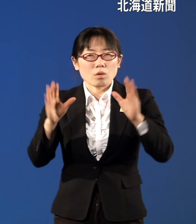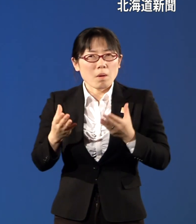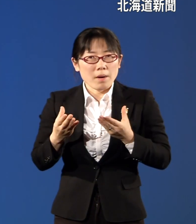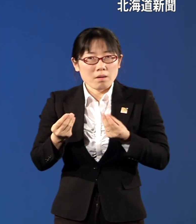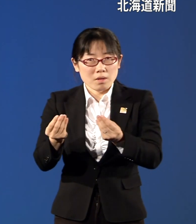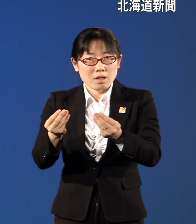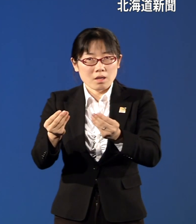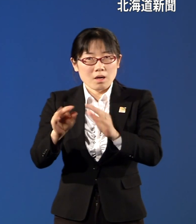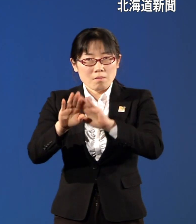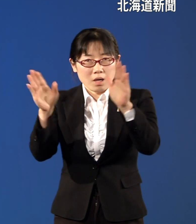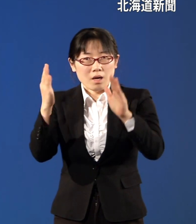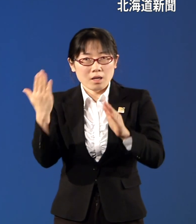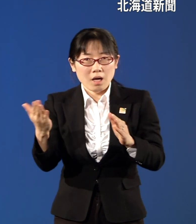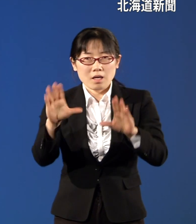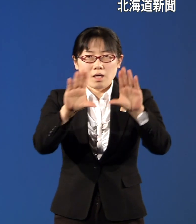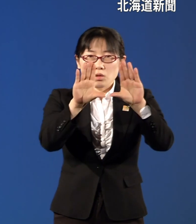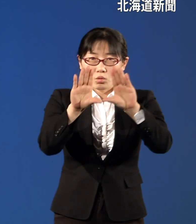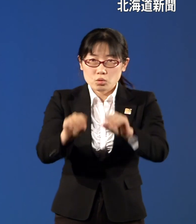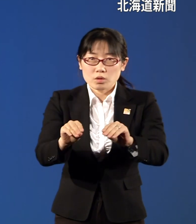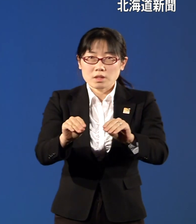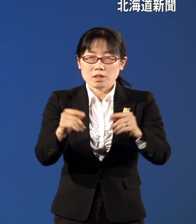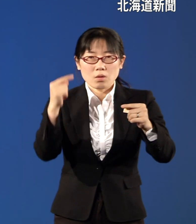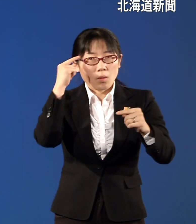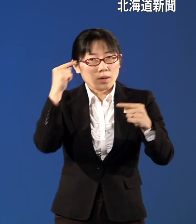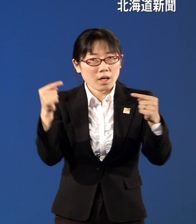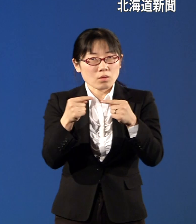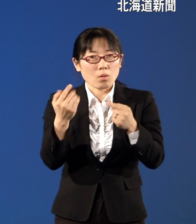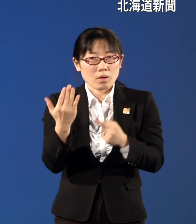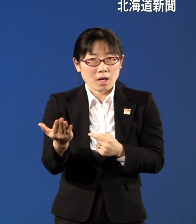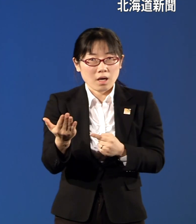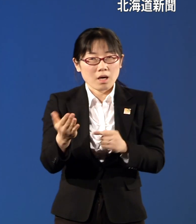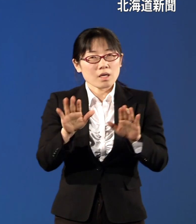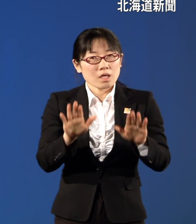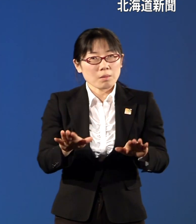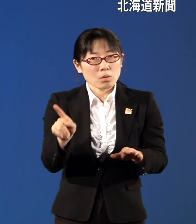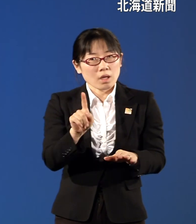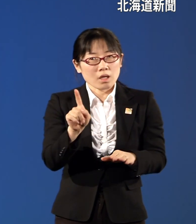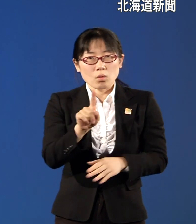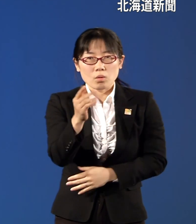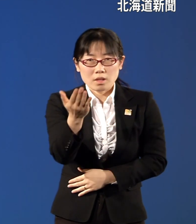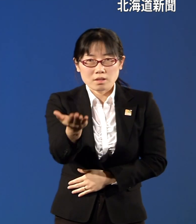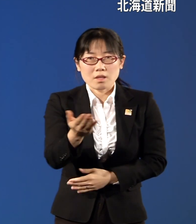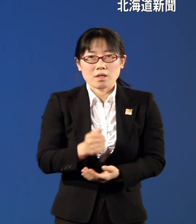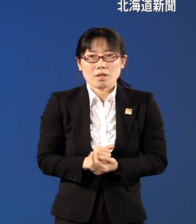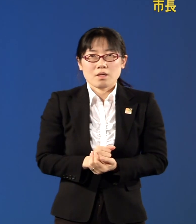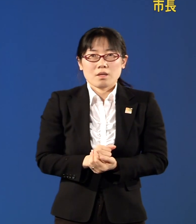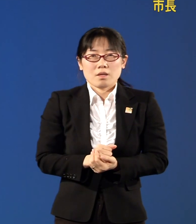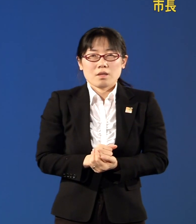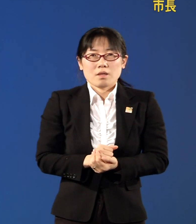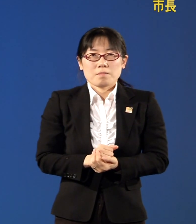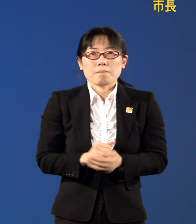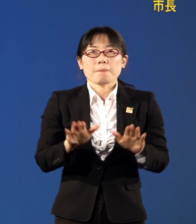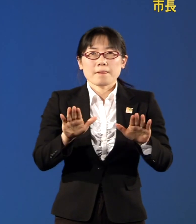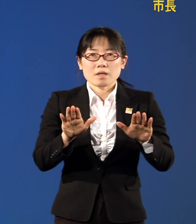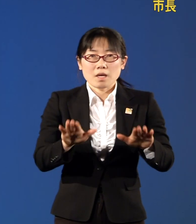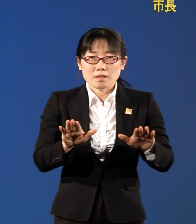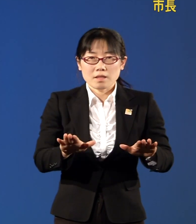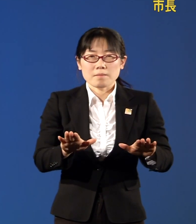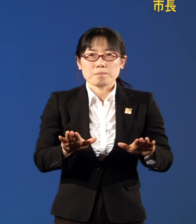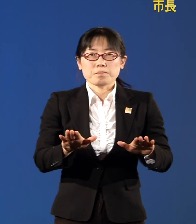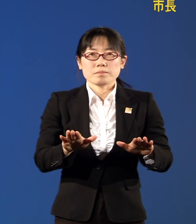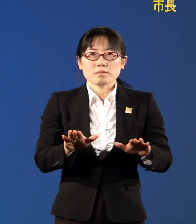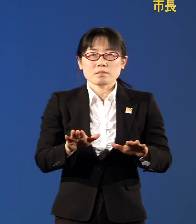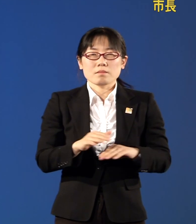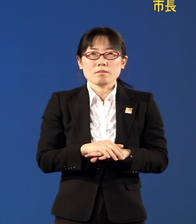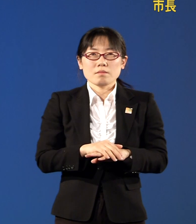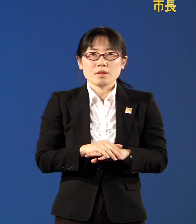か、もしくは中止などを検討するのか、それ今の時点での考えはどうでしょうか。 はい、今日時点では、現時点ではですね、